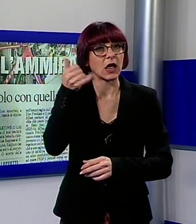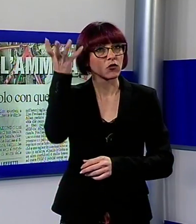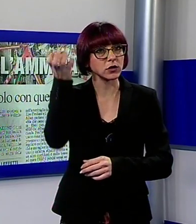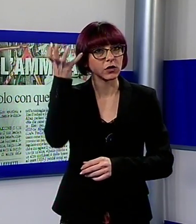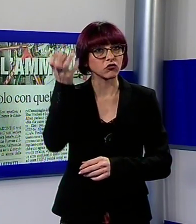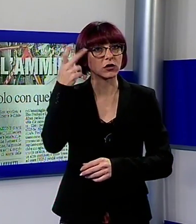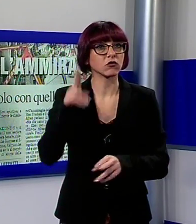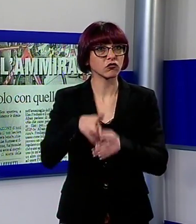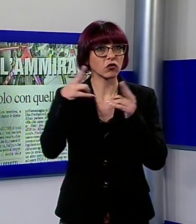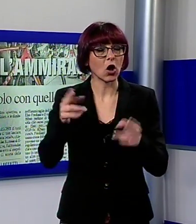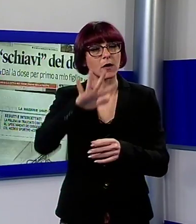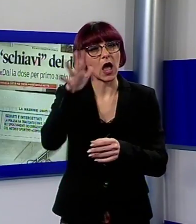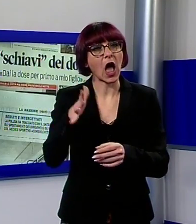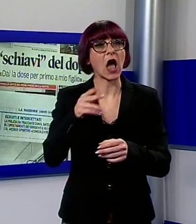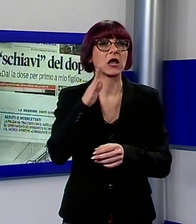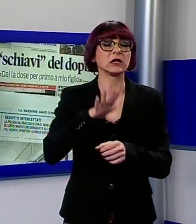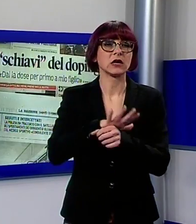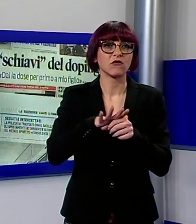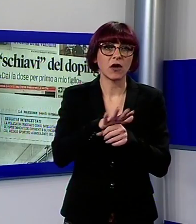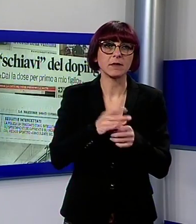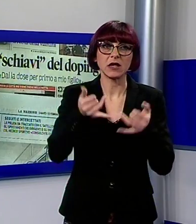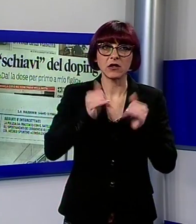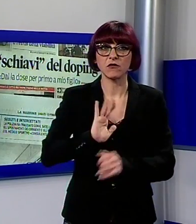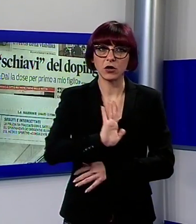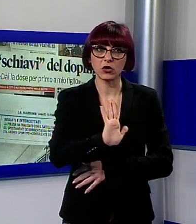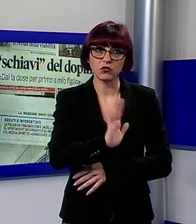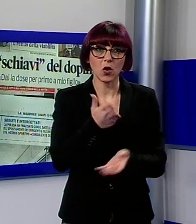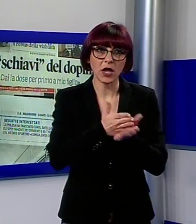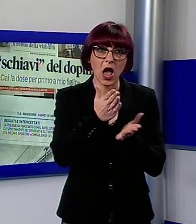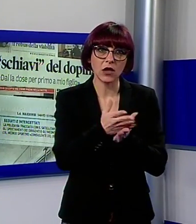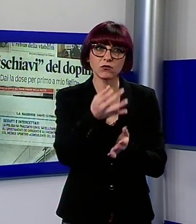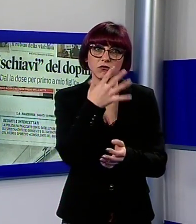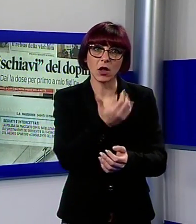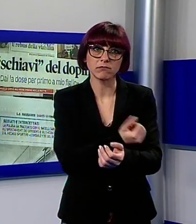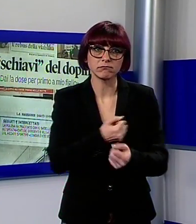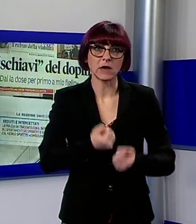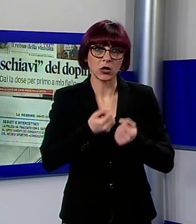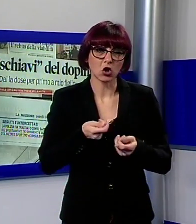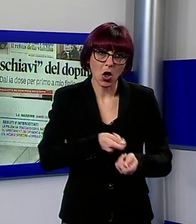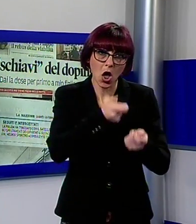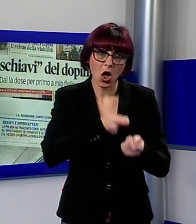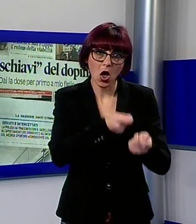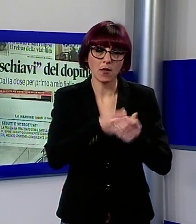assumere sostanze dopanti, incuranti o inconsapevoli dei gravi pericoli che correvano i giovani per la loro